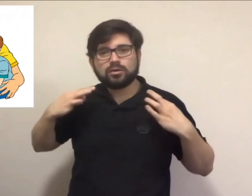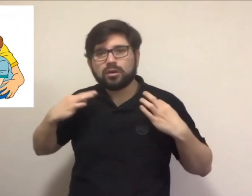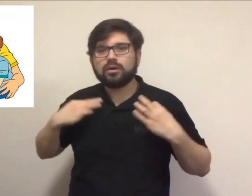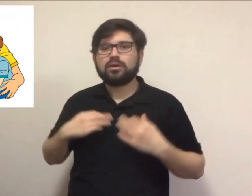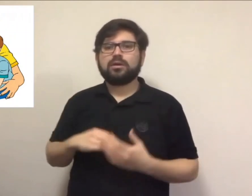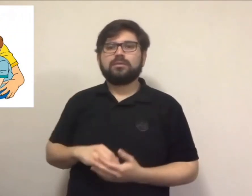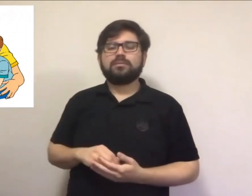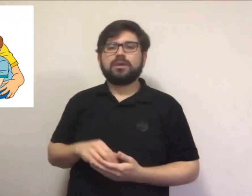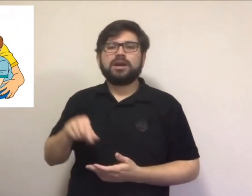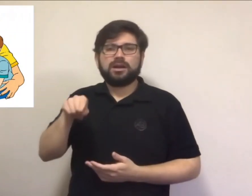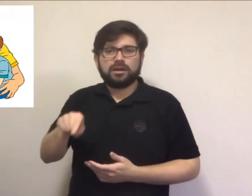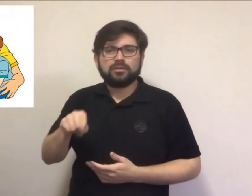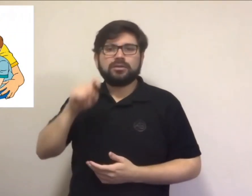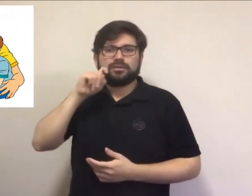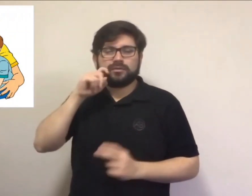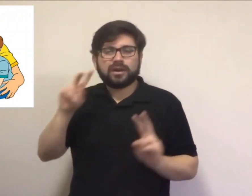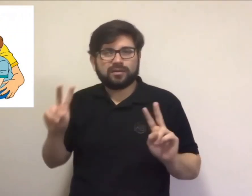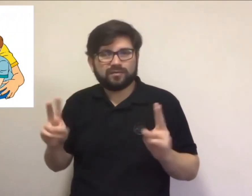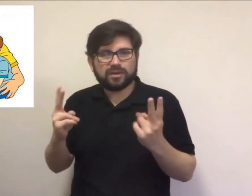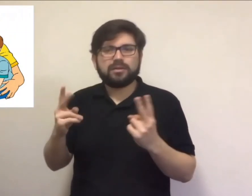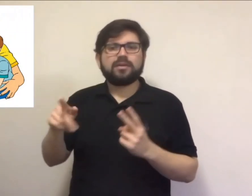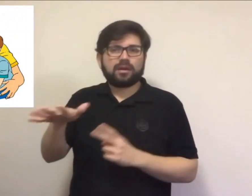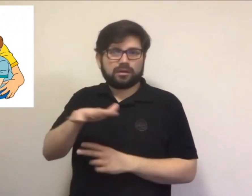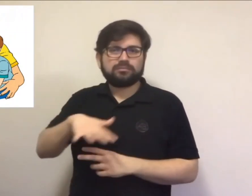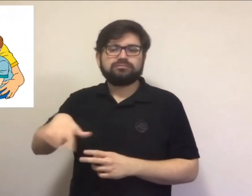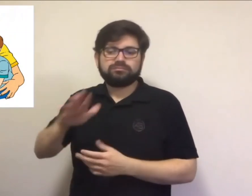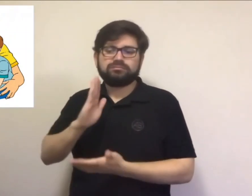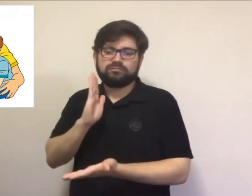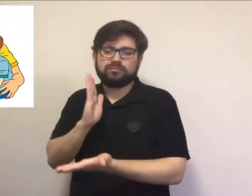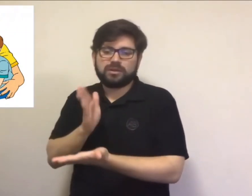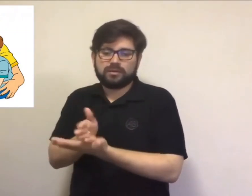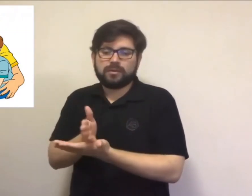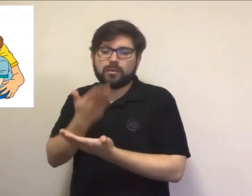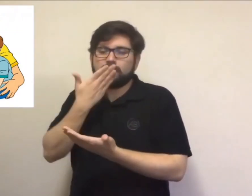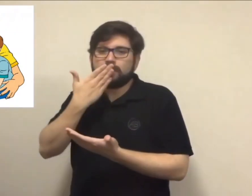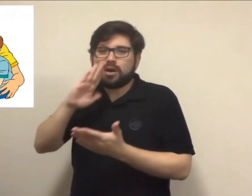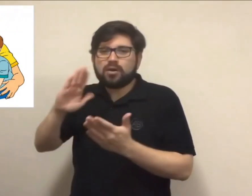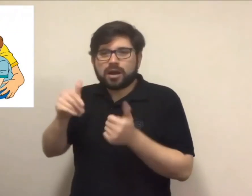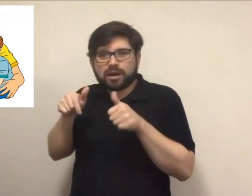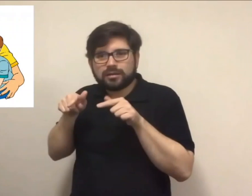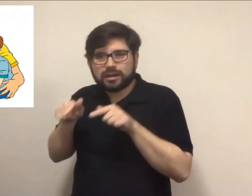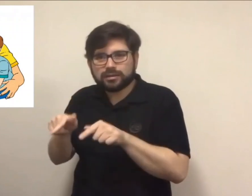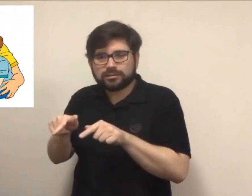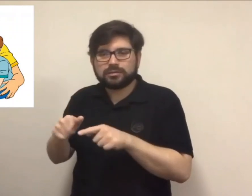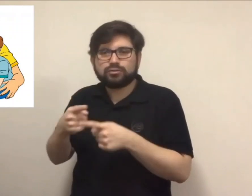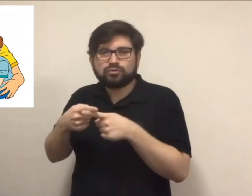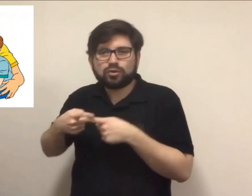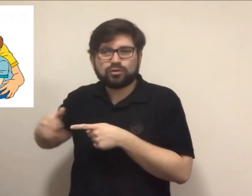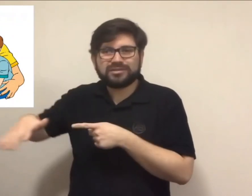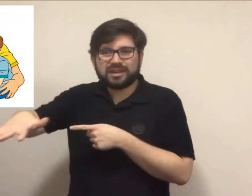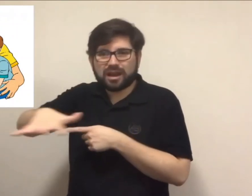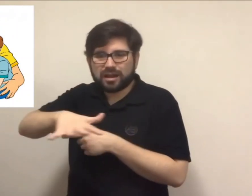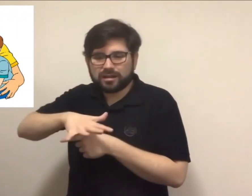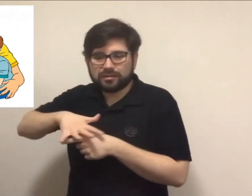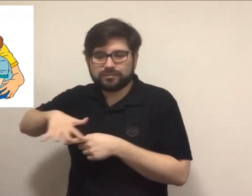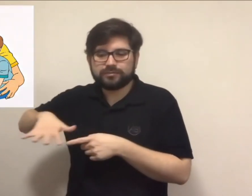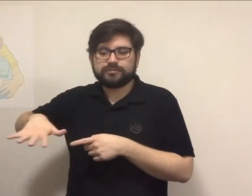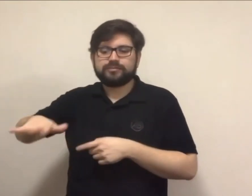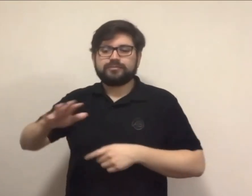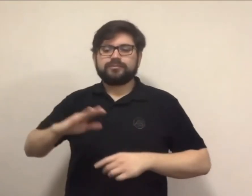una familia, que tengan lo necesario como la ropa, el alimento. Ese es un deber de quienes los protegen y